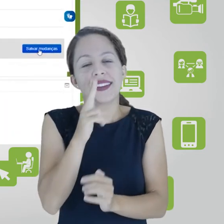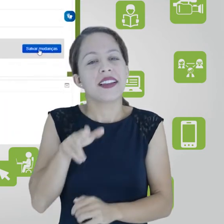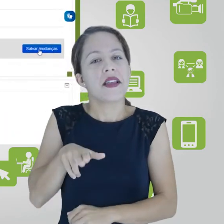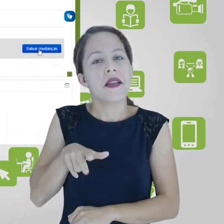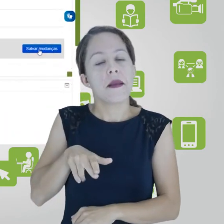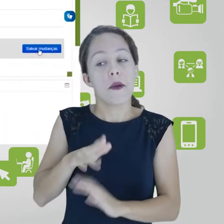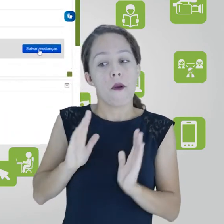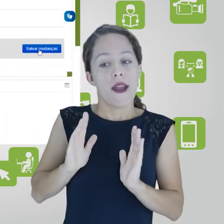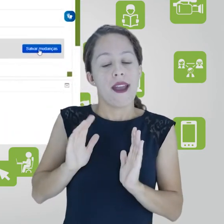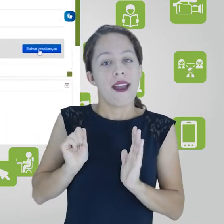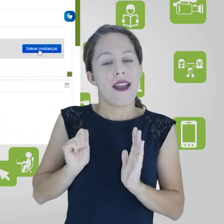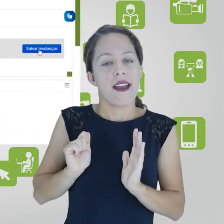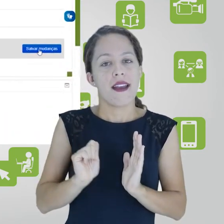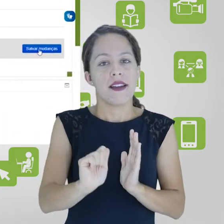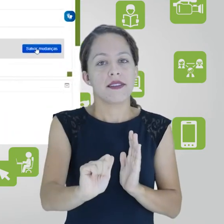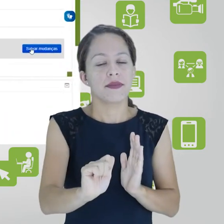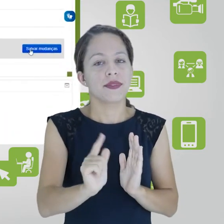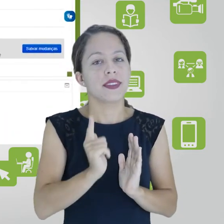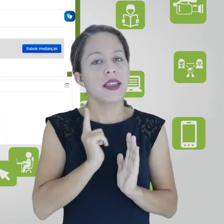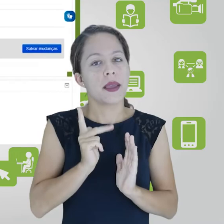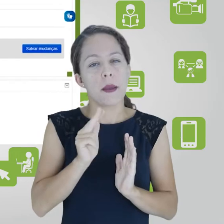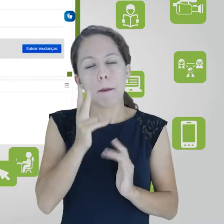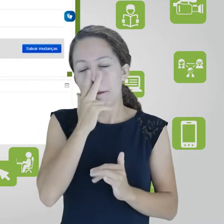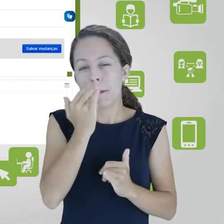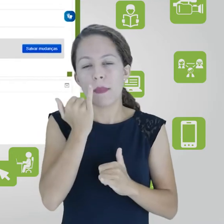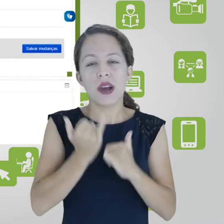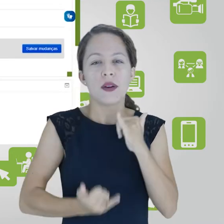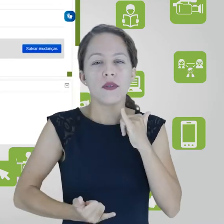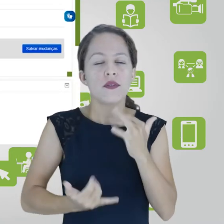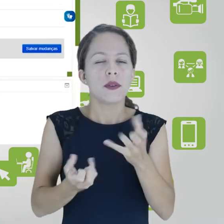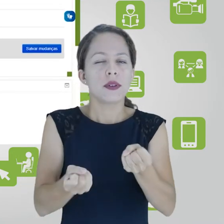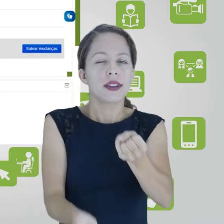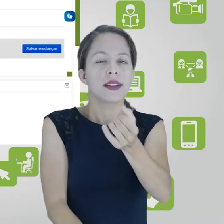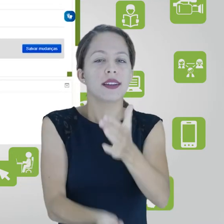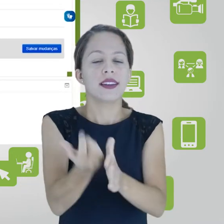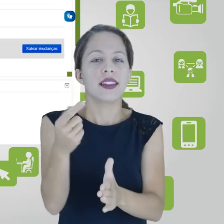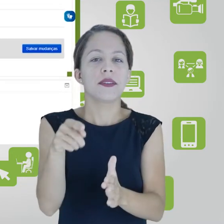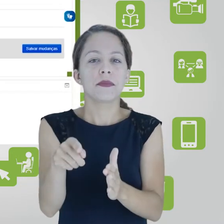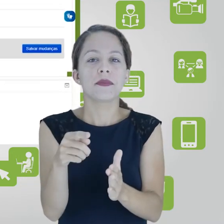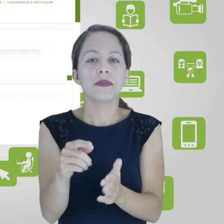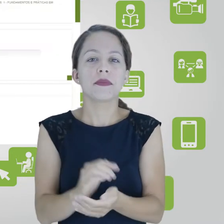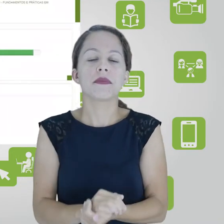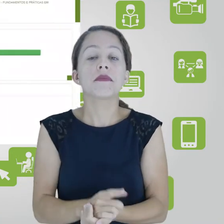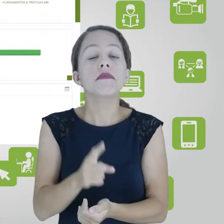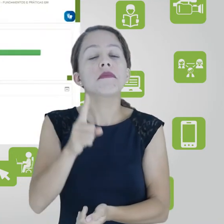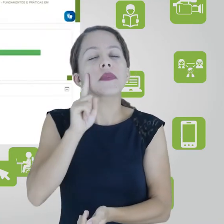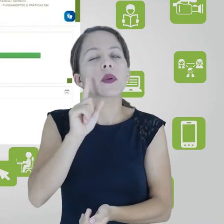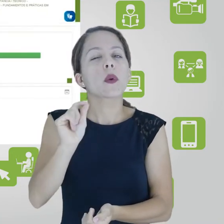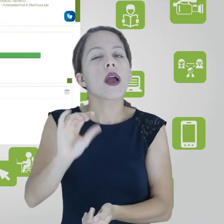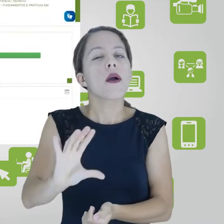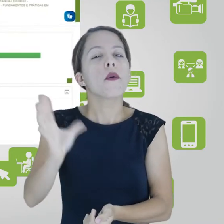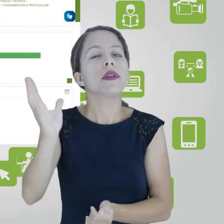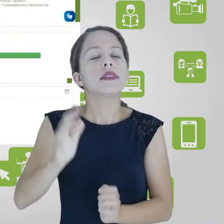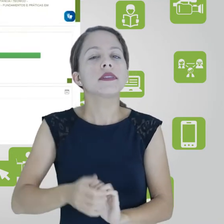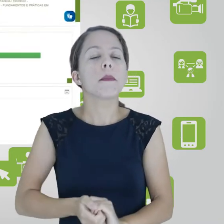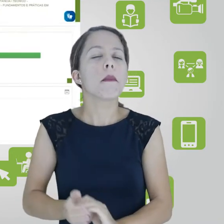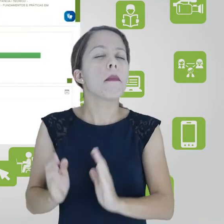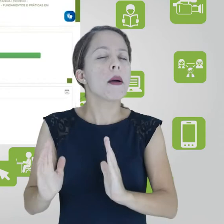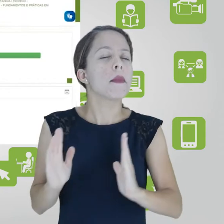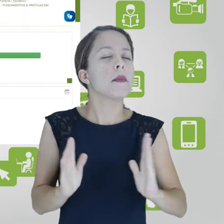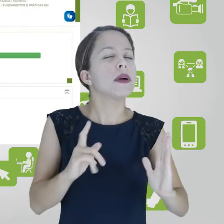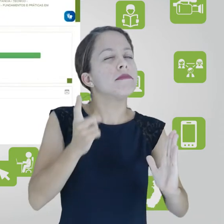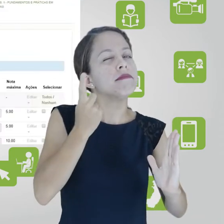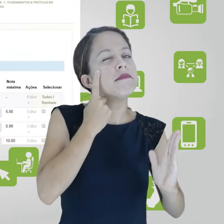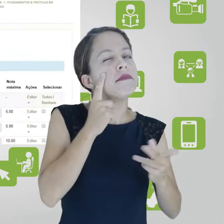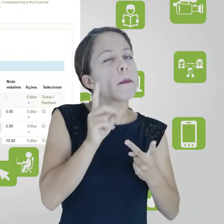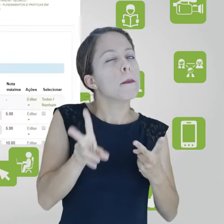gente... Porque ele é irmão da etapa A. Ele tem o mesmo nível, né? Então a gente só cria aqui. Vamos